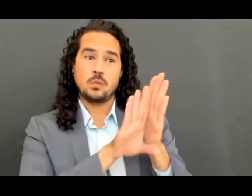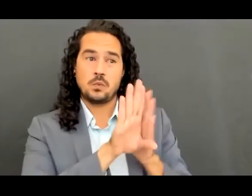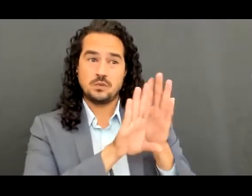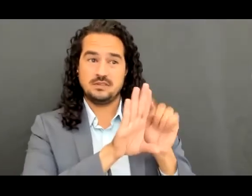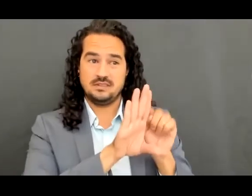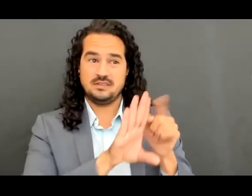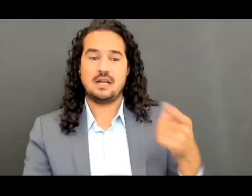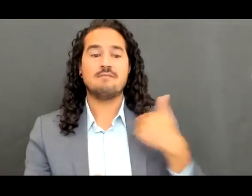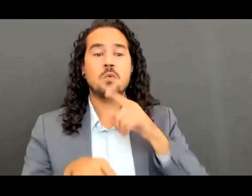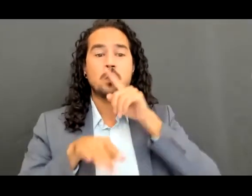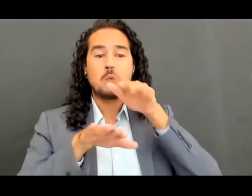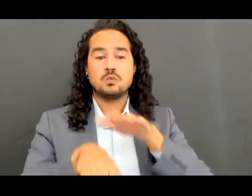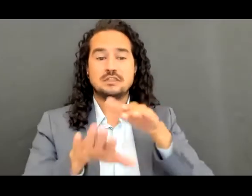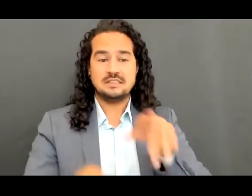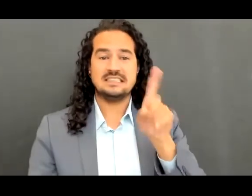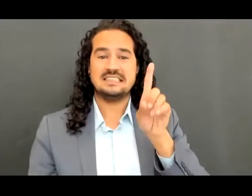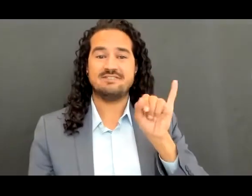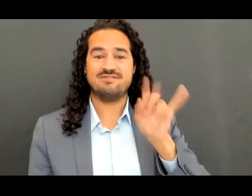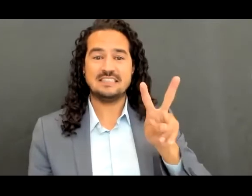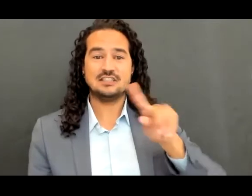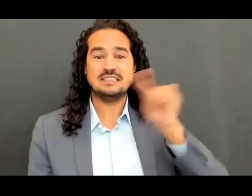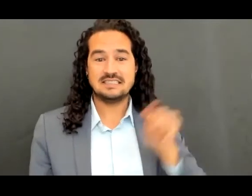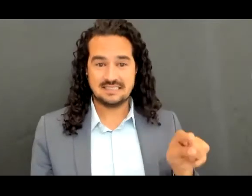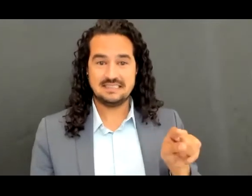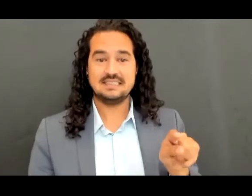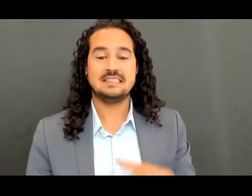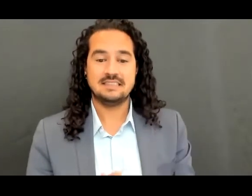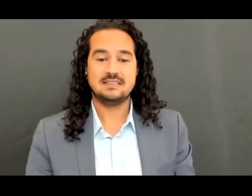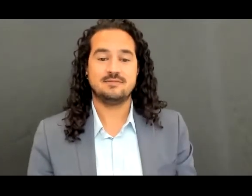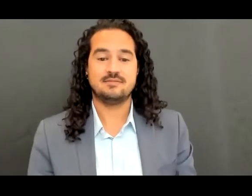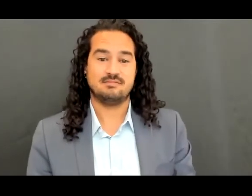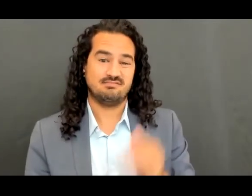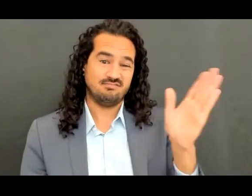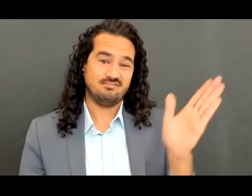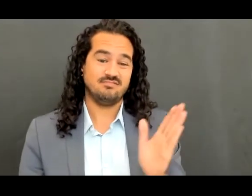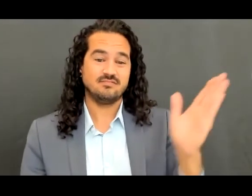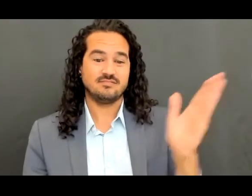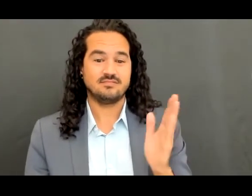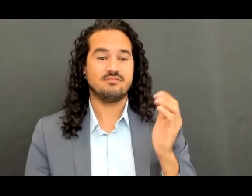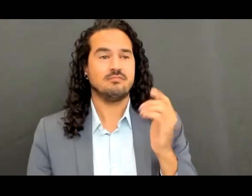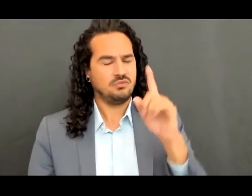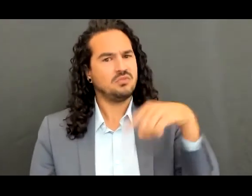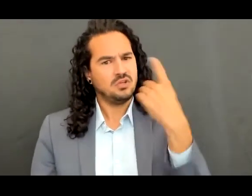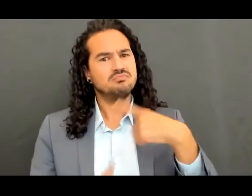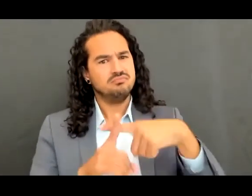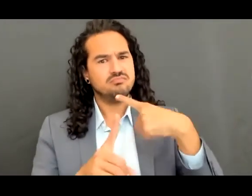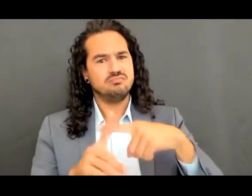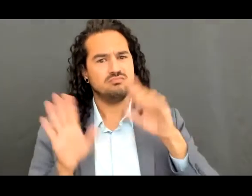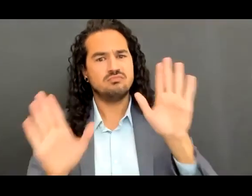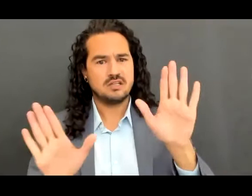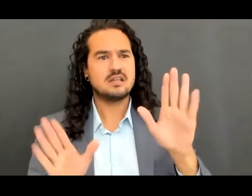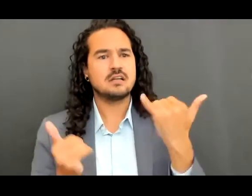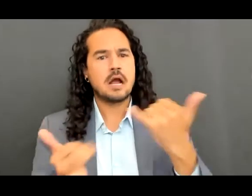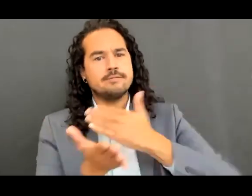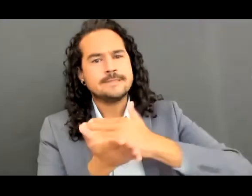del suroeste, en la división Zulu. Las cosas se están viendo muy bien en esta zona, en esta área.